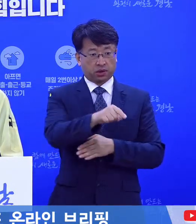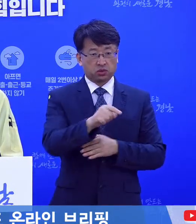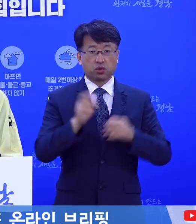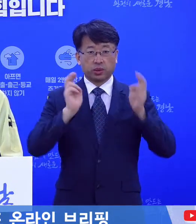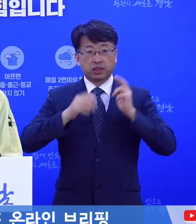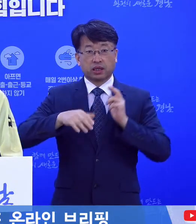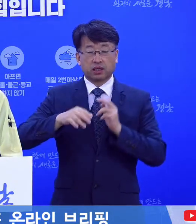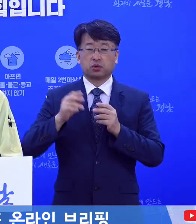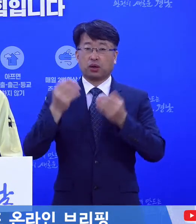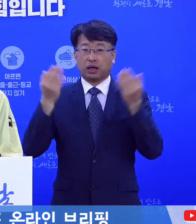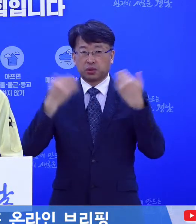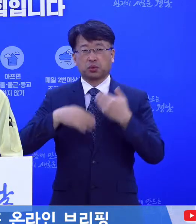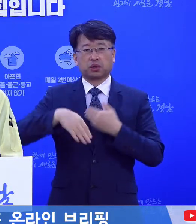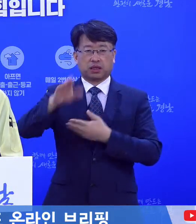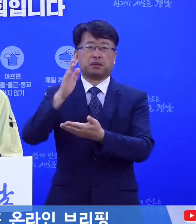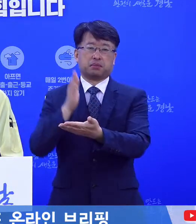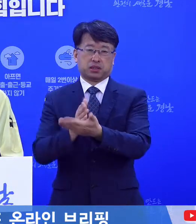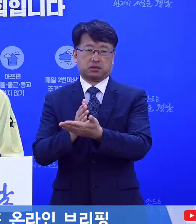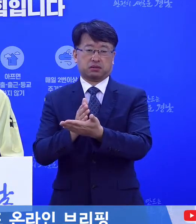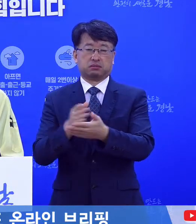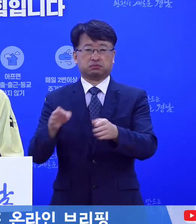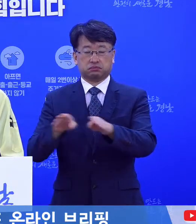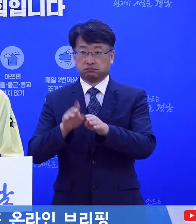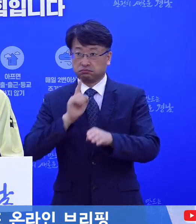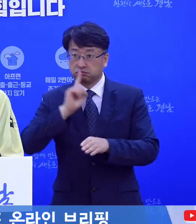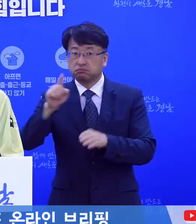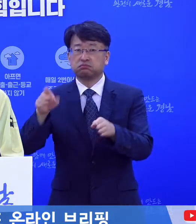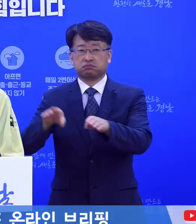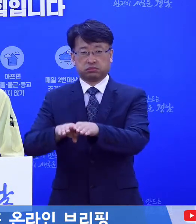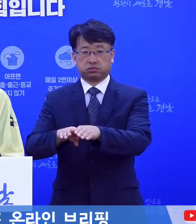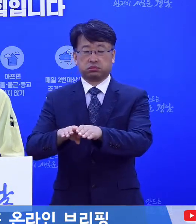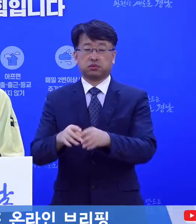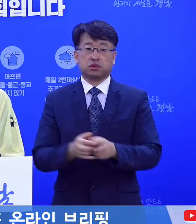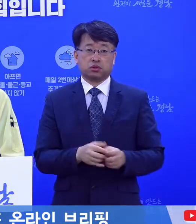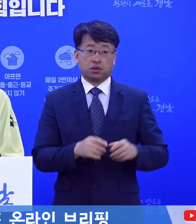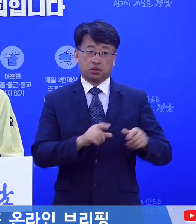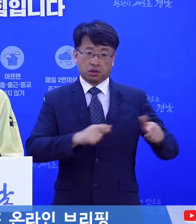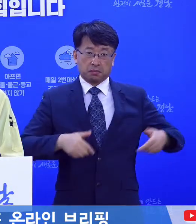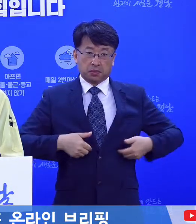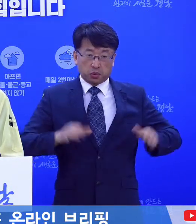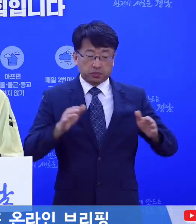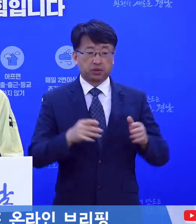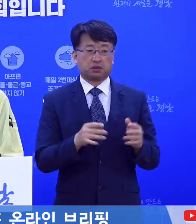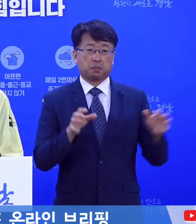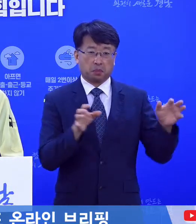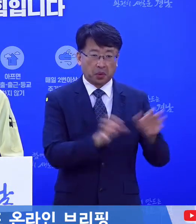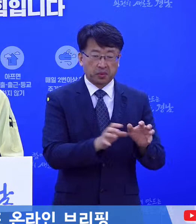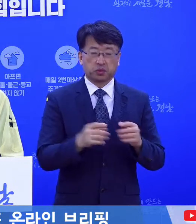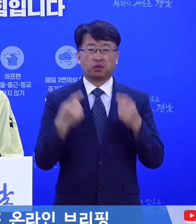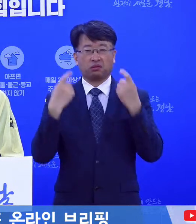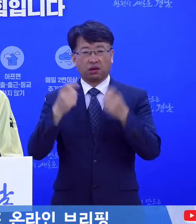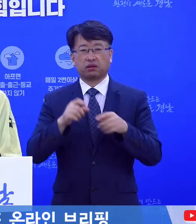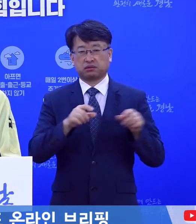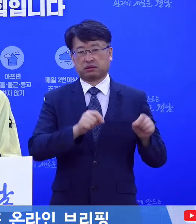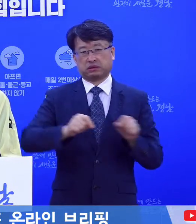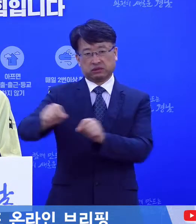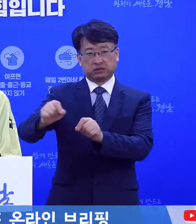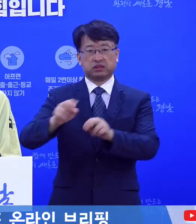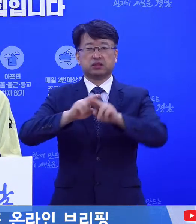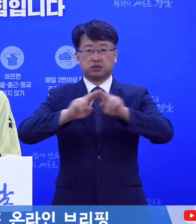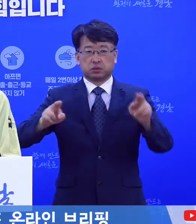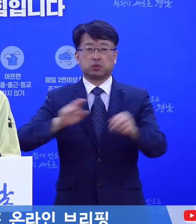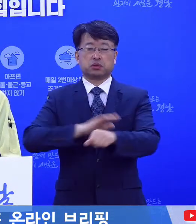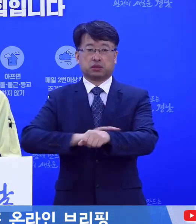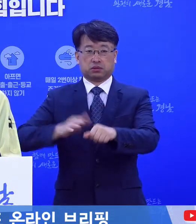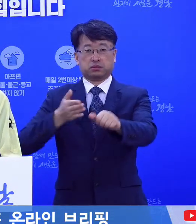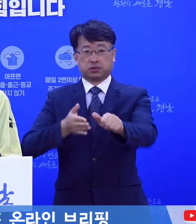출근, 등교를 하지 말고 불필요한 외출과 모임, 각종 행사와 여행 등은 가급적 연기하거나 취소해